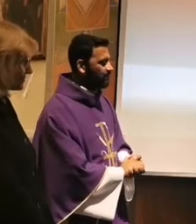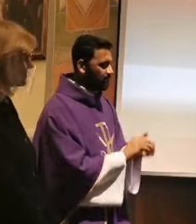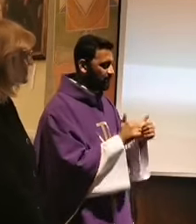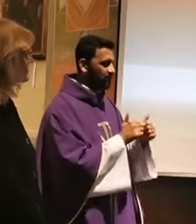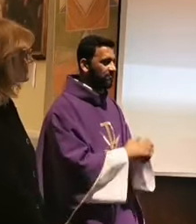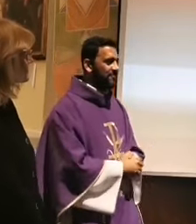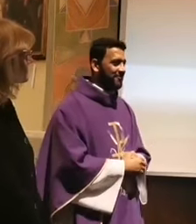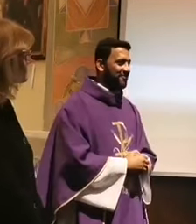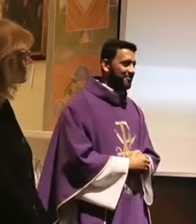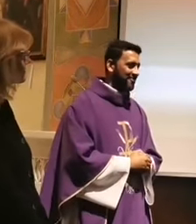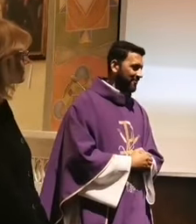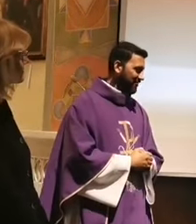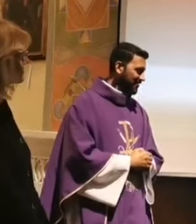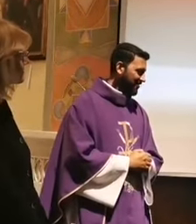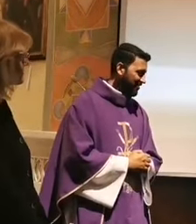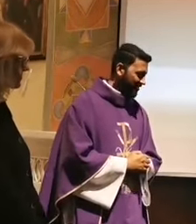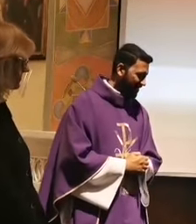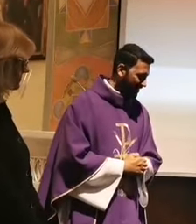Okej, okay.